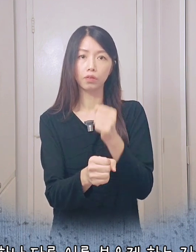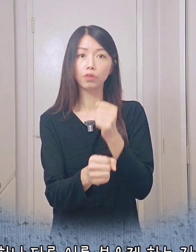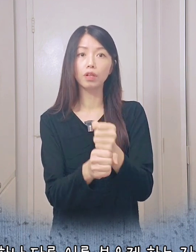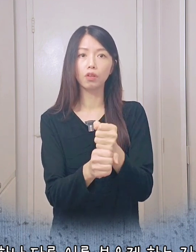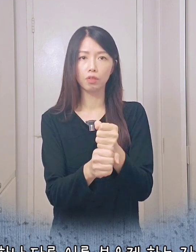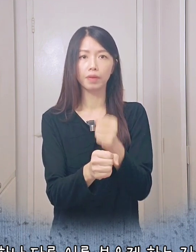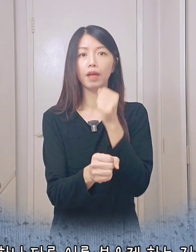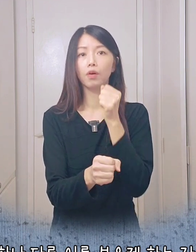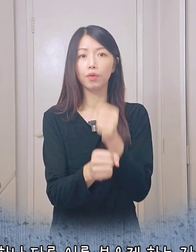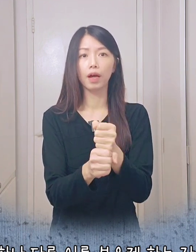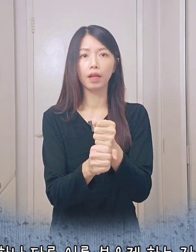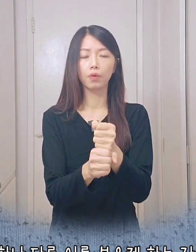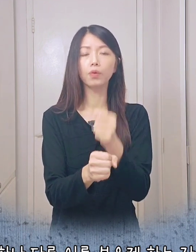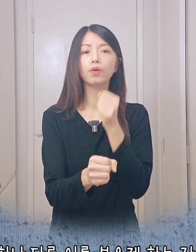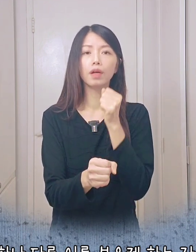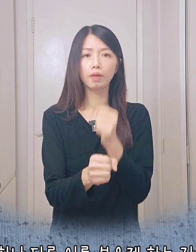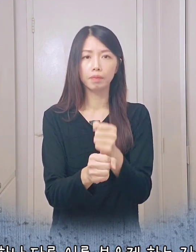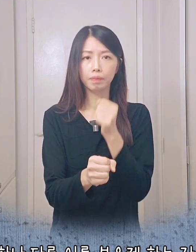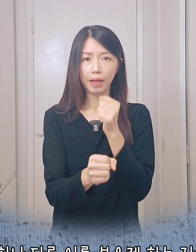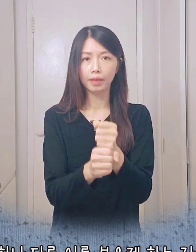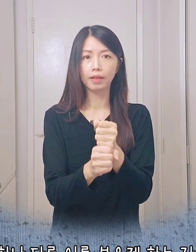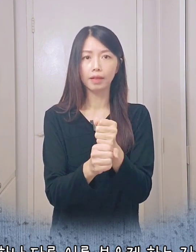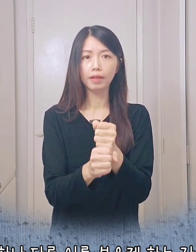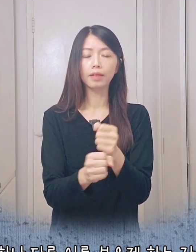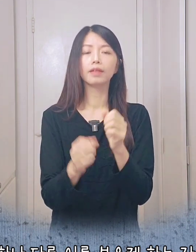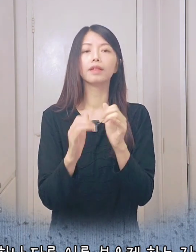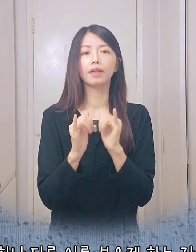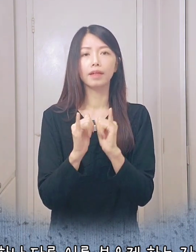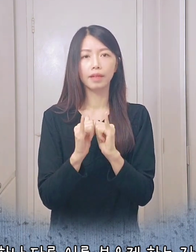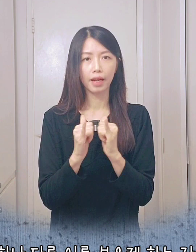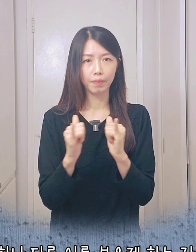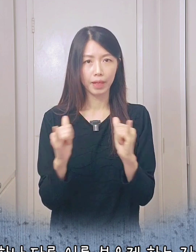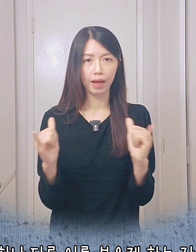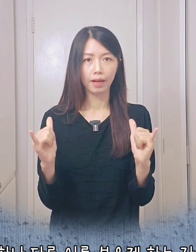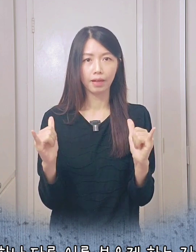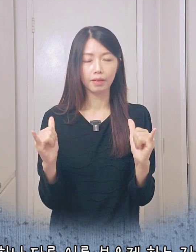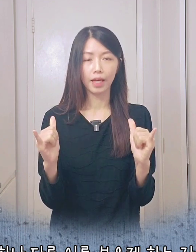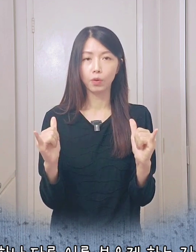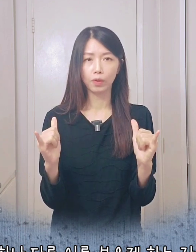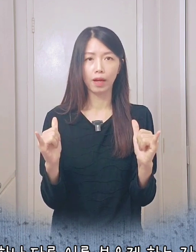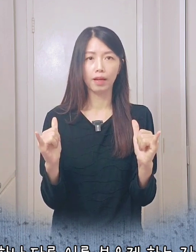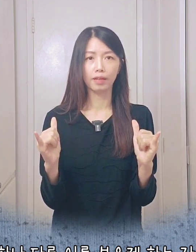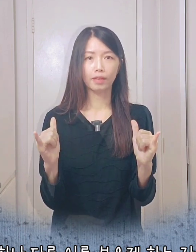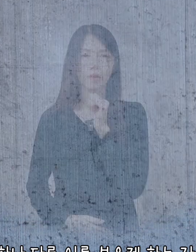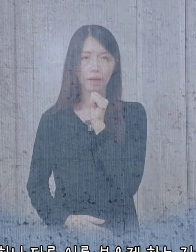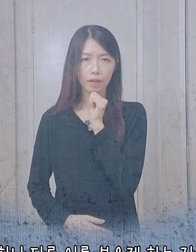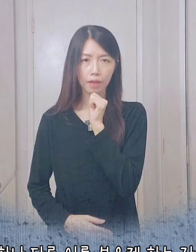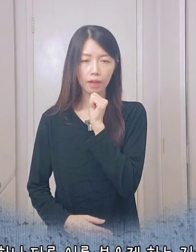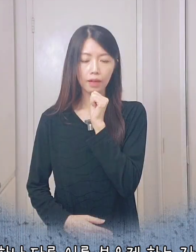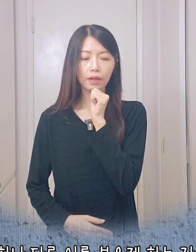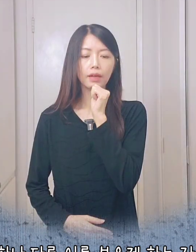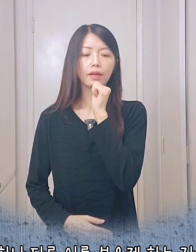주먹을 두들겨 주시면 돼요. 위아래로. 만드는 사람이다, 자로다.